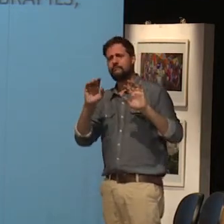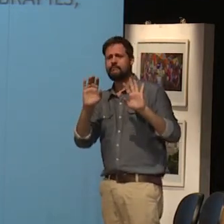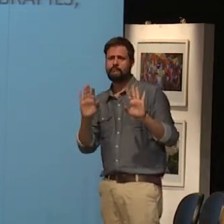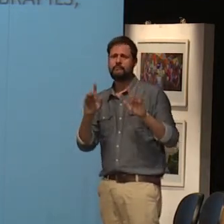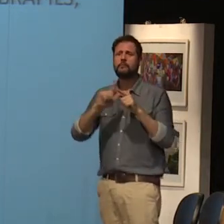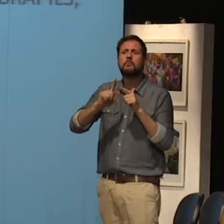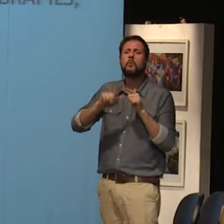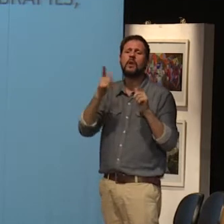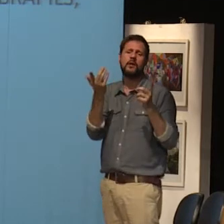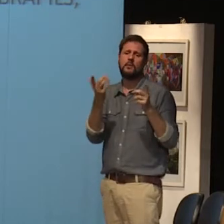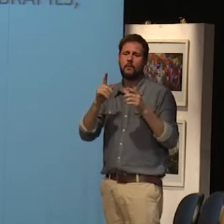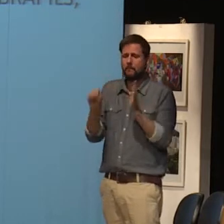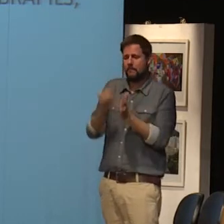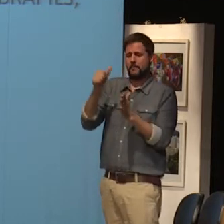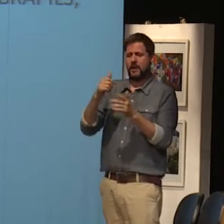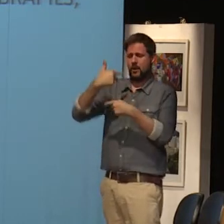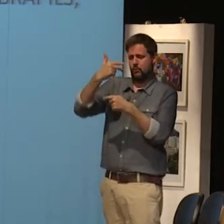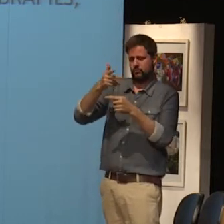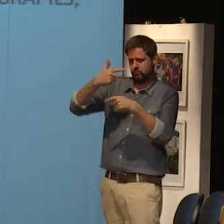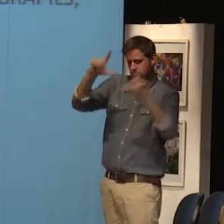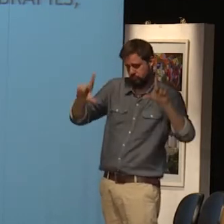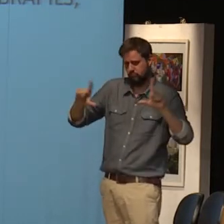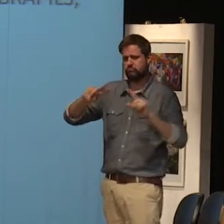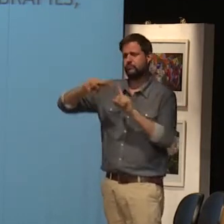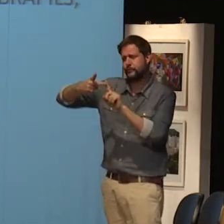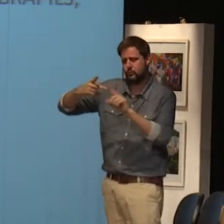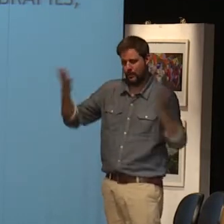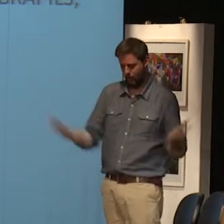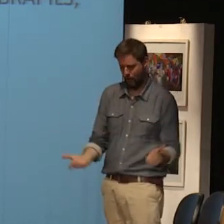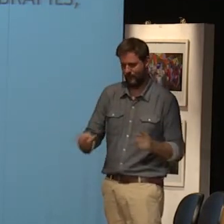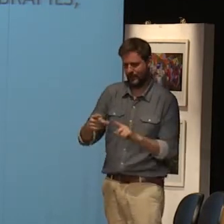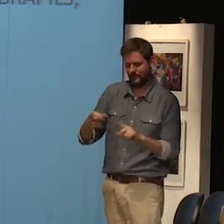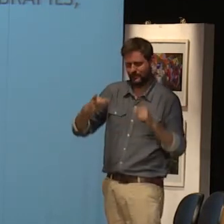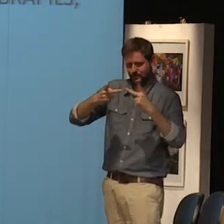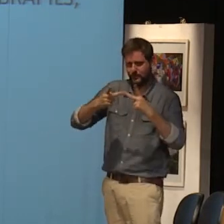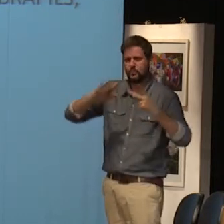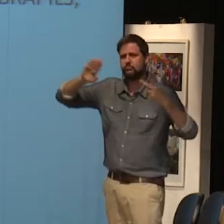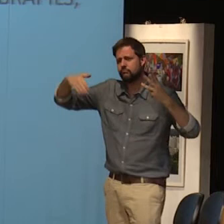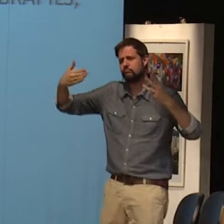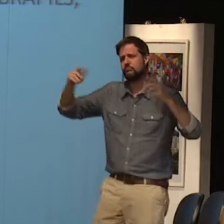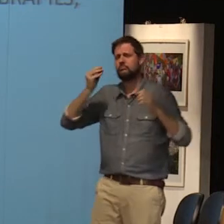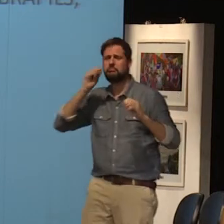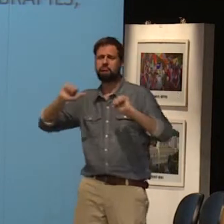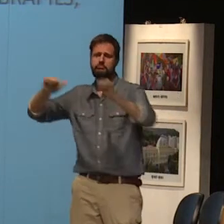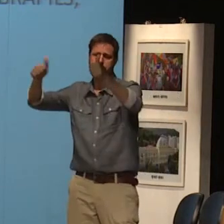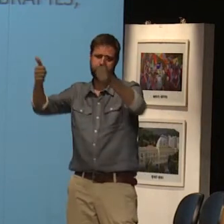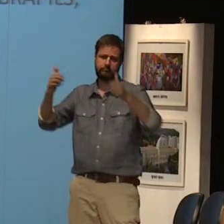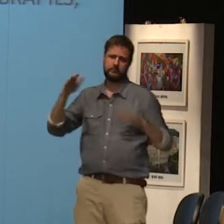intérpretes que são falhos ainda, mas não tem problema, é um começo. Há uma gravação agora, pode haver uma segunda, pode